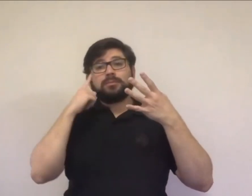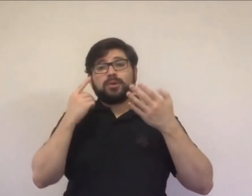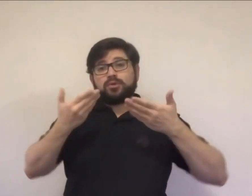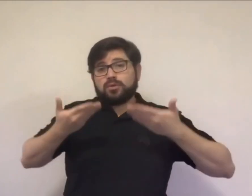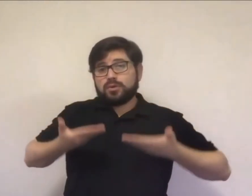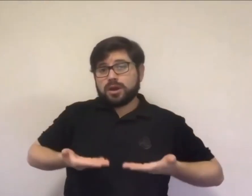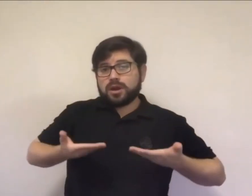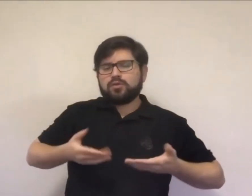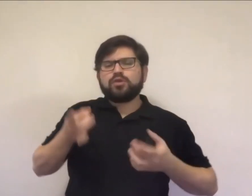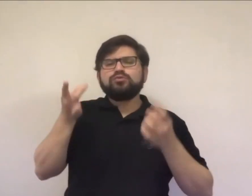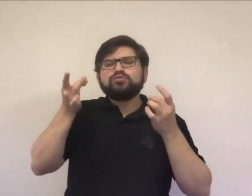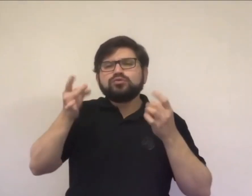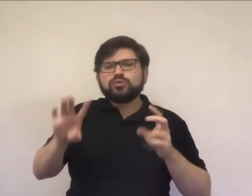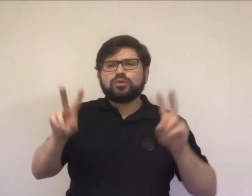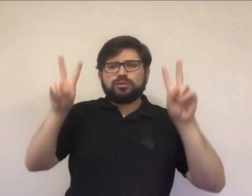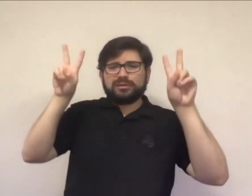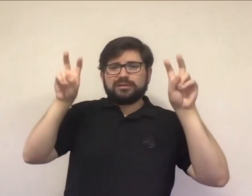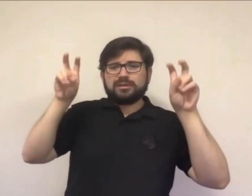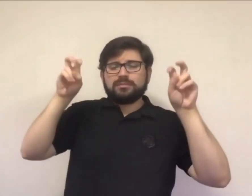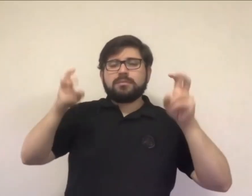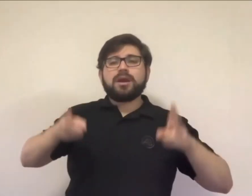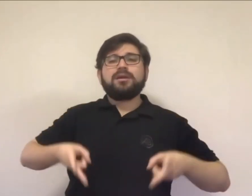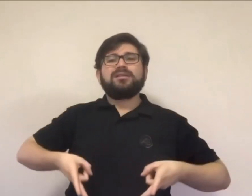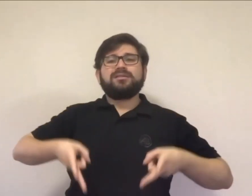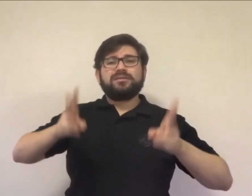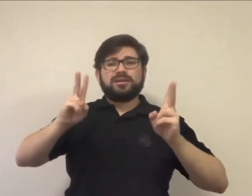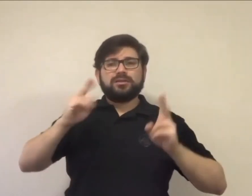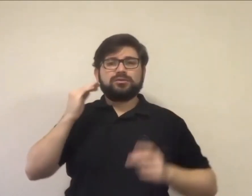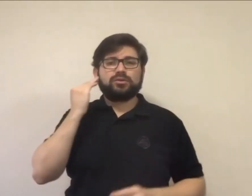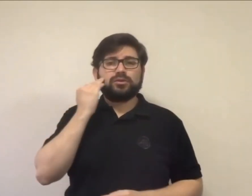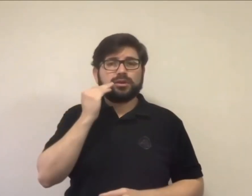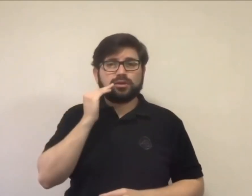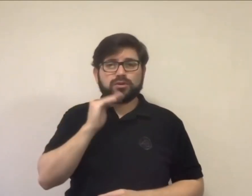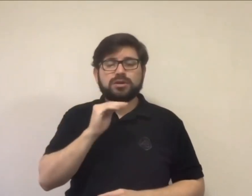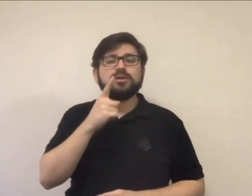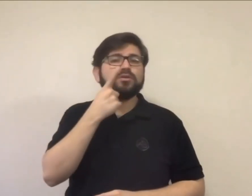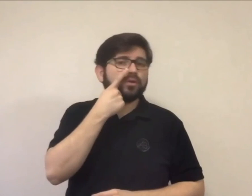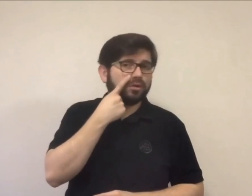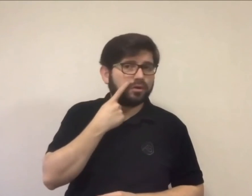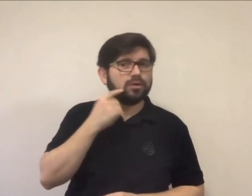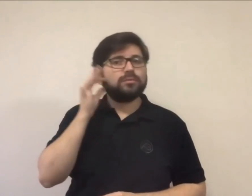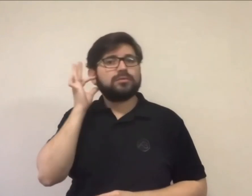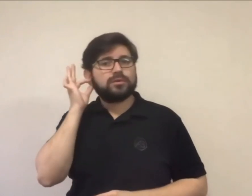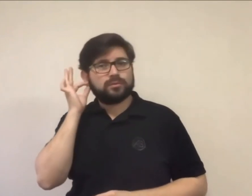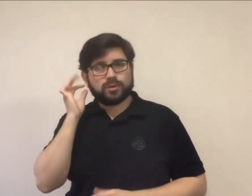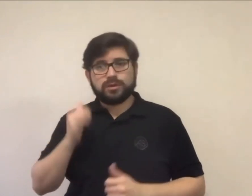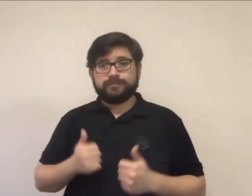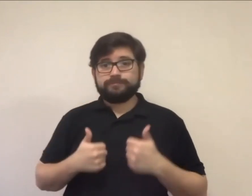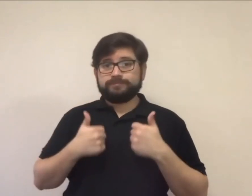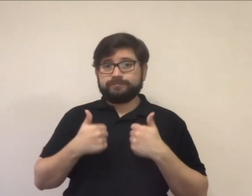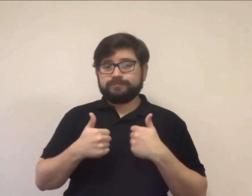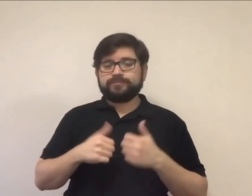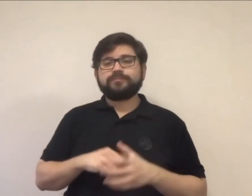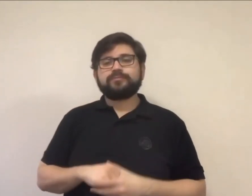personas mayores. Pero ahora nos vamos a enfocar en qué es lo que dice la ley sobre los niños, cuáles son sus derechos.